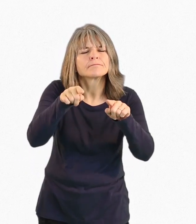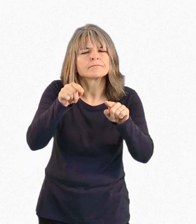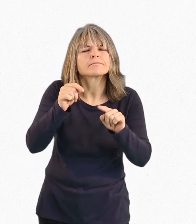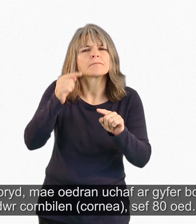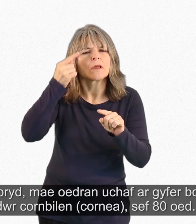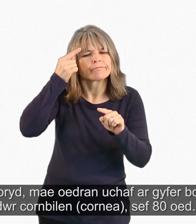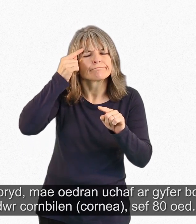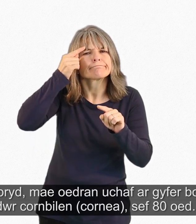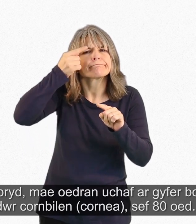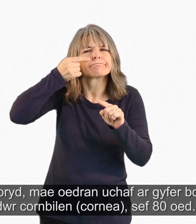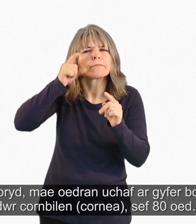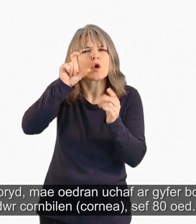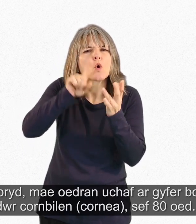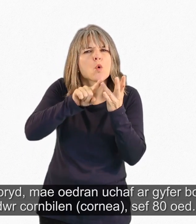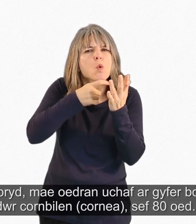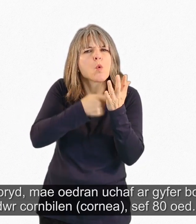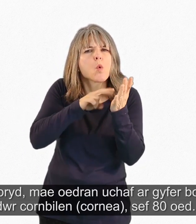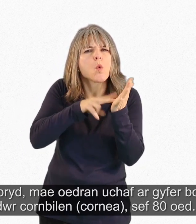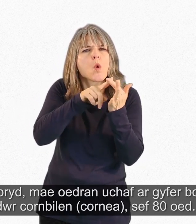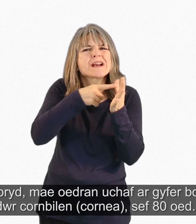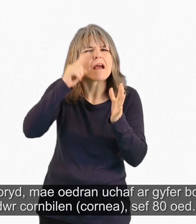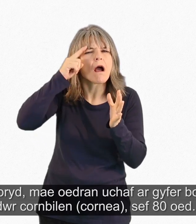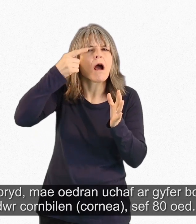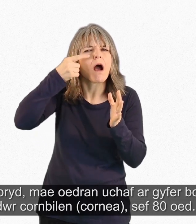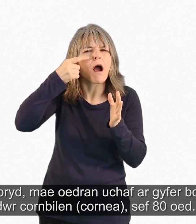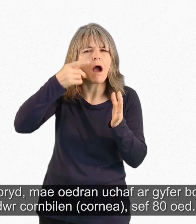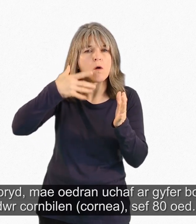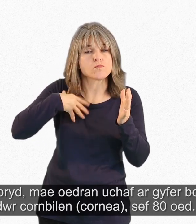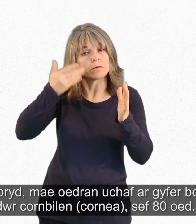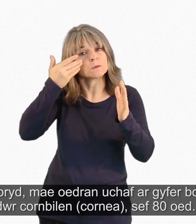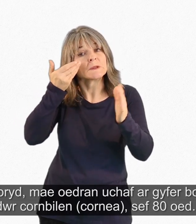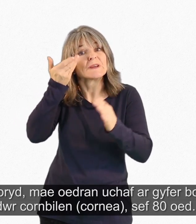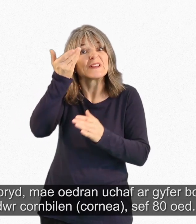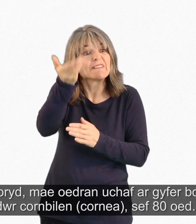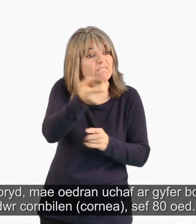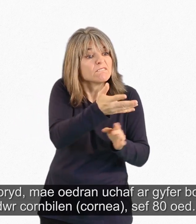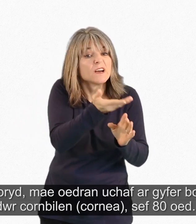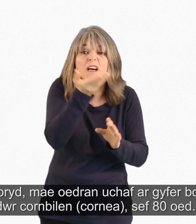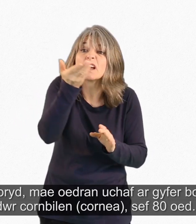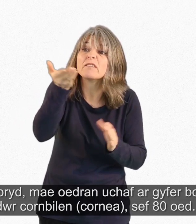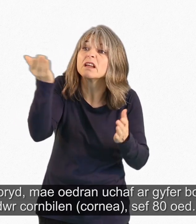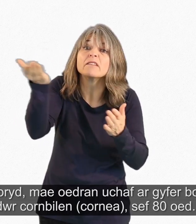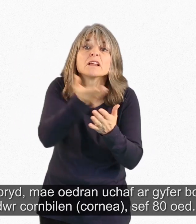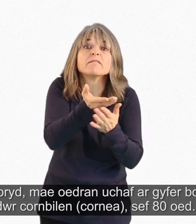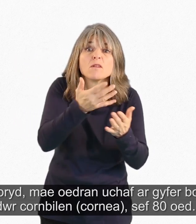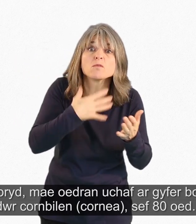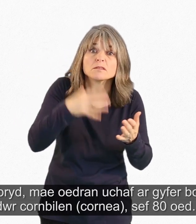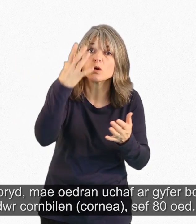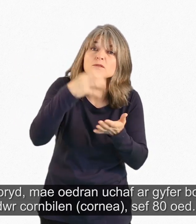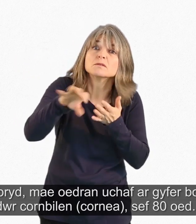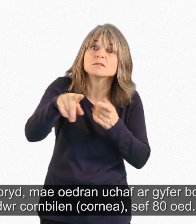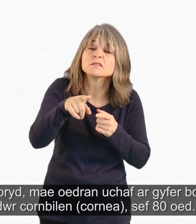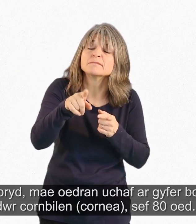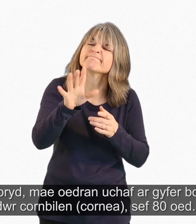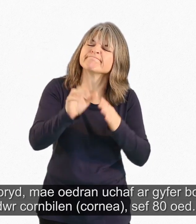Ar hyn o bryd, mae oedran i chaf ar gyfer bod yn rhoddwr cor bilen. Cŵnia, sef 80